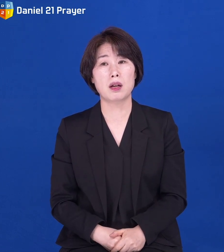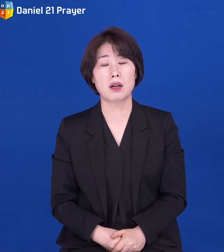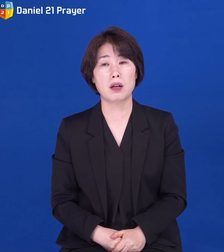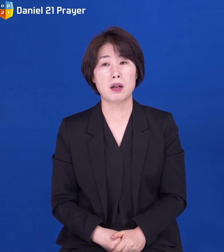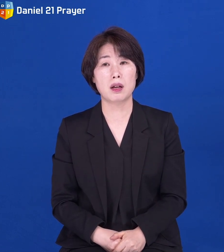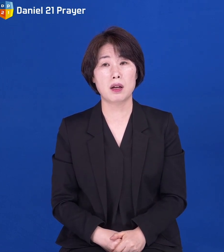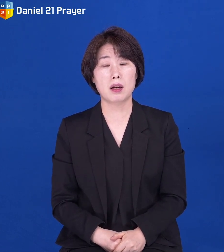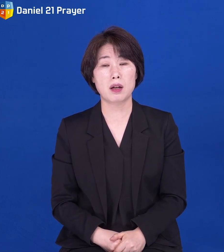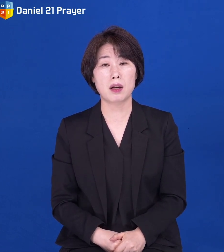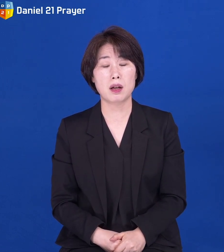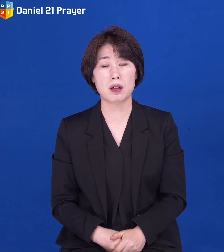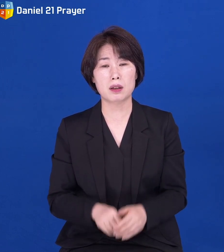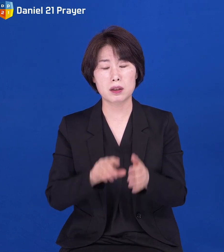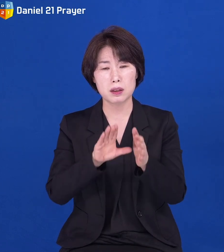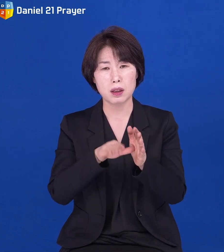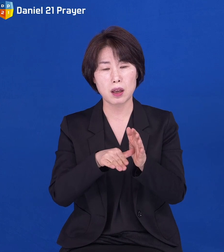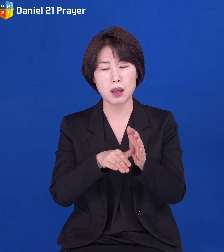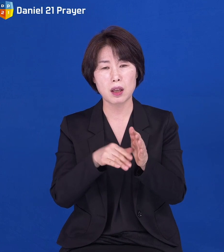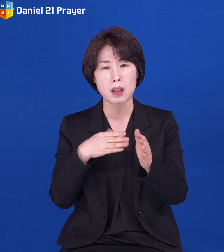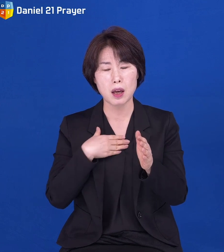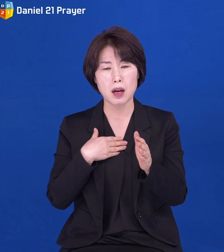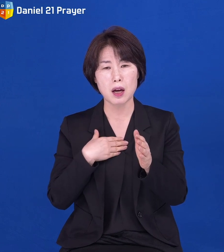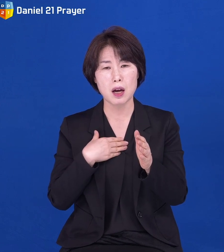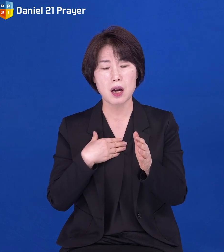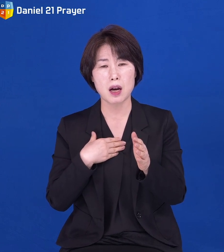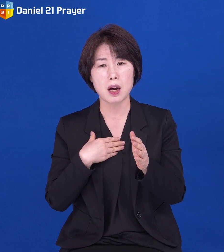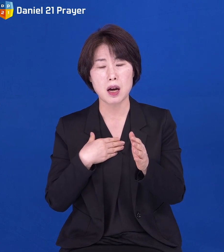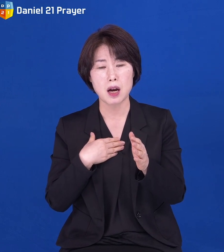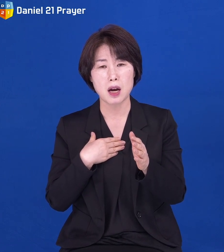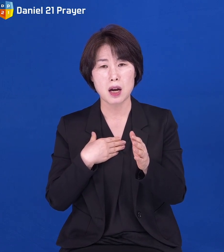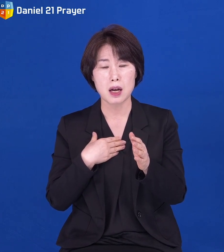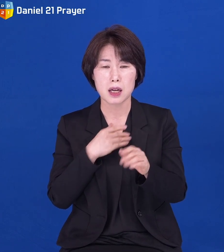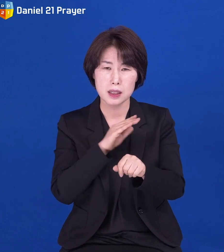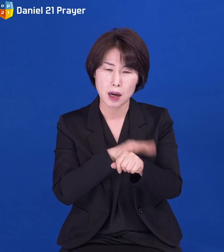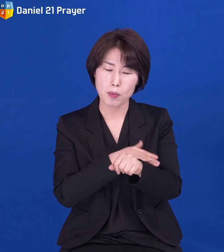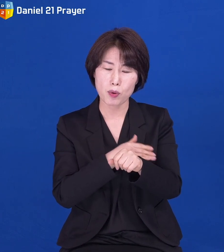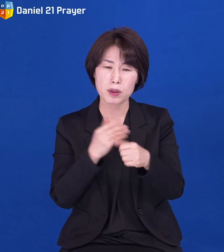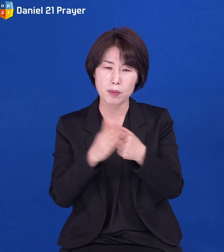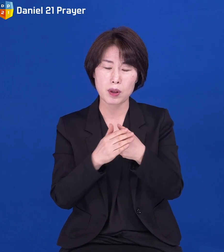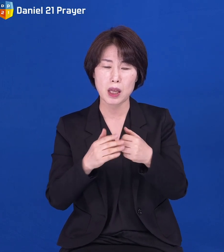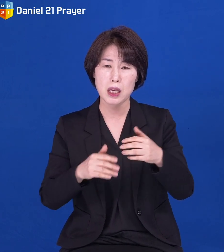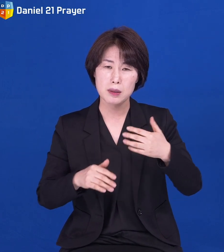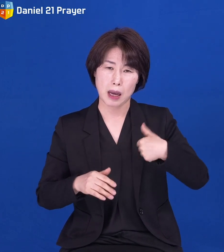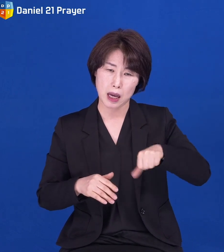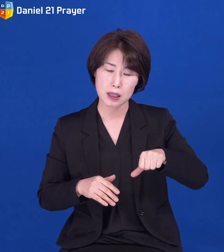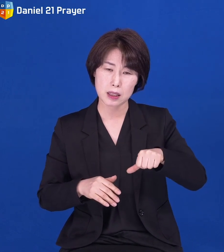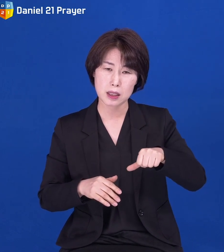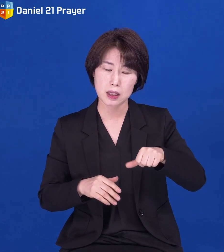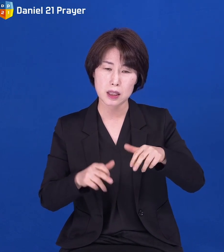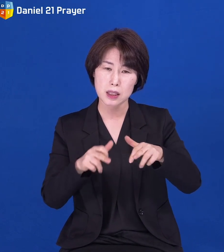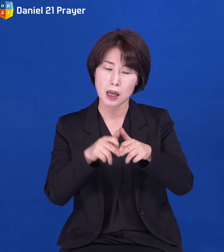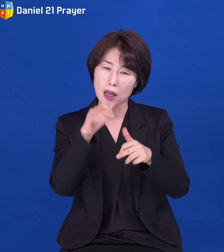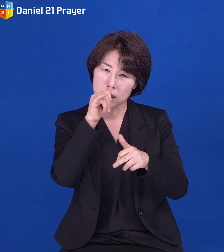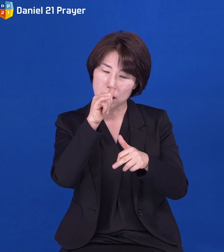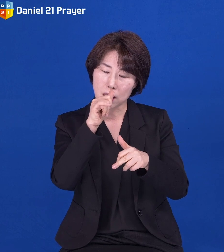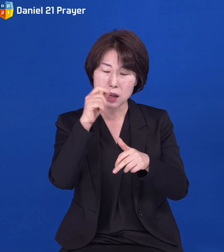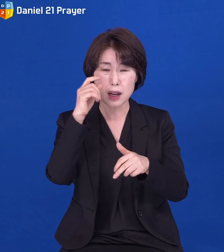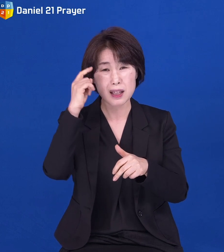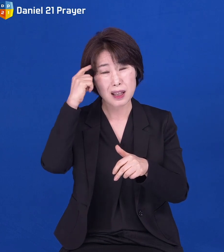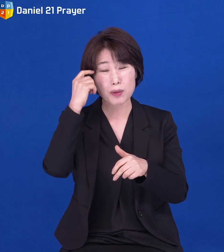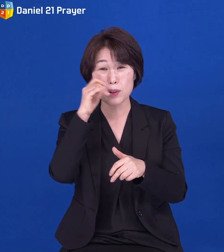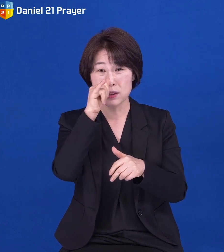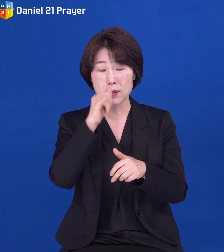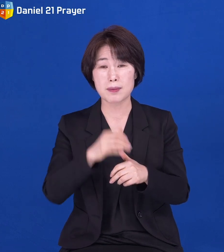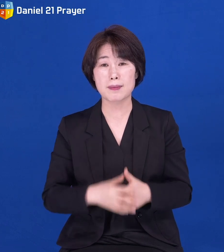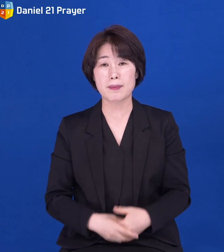안 좋았었나? 막 이런 생각도 들고 막 그런데 참 좀 되게 이제 그러면서 딱 쉬고 이제 딱 아기